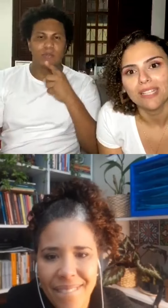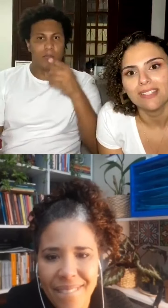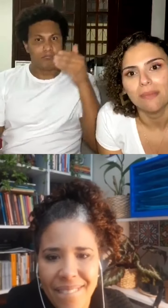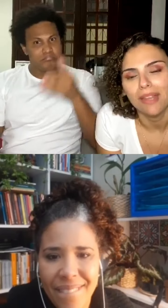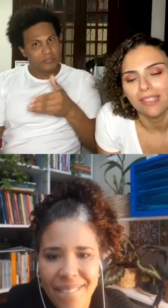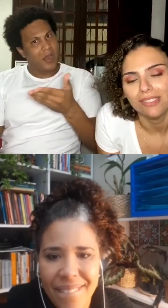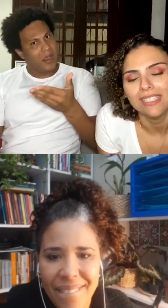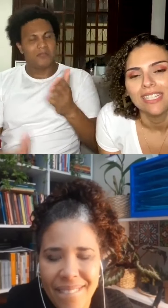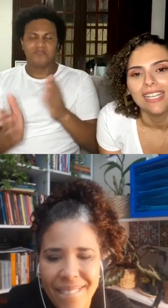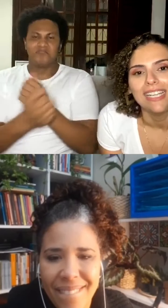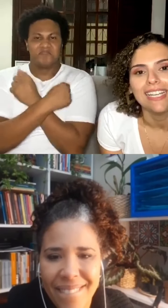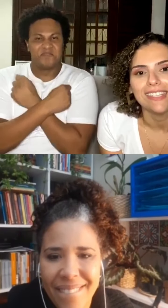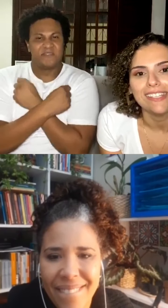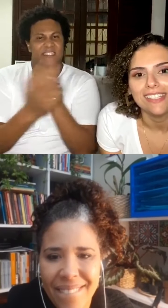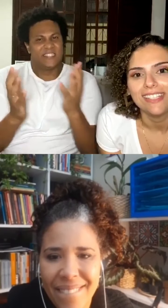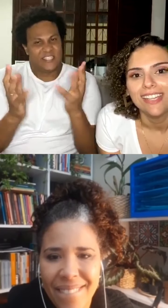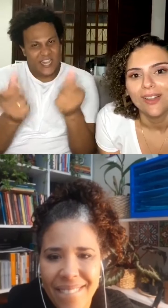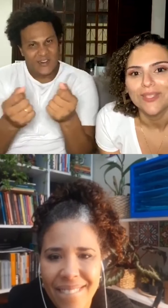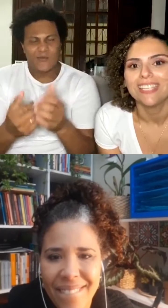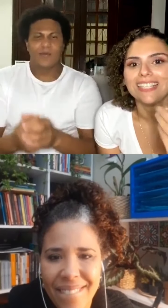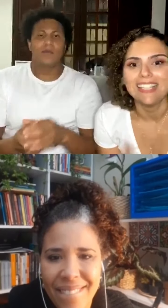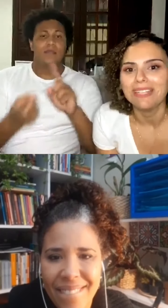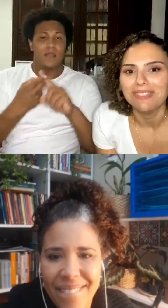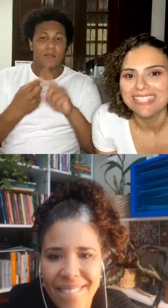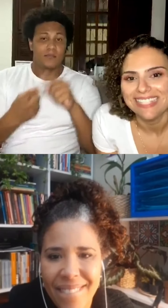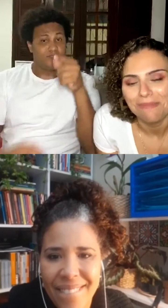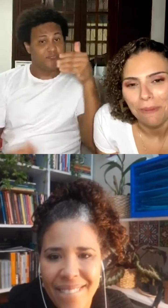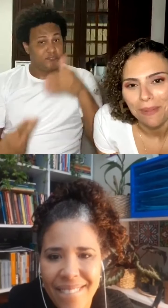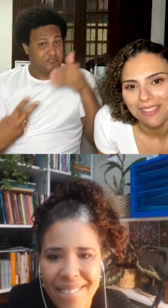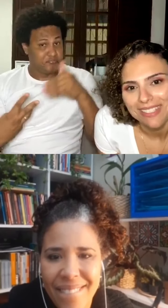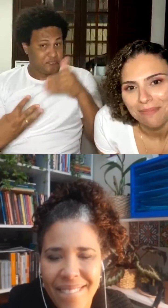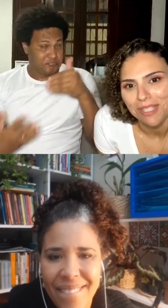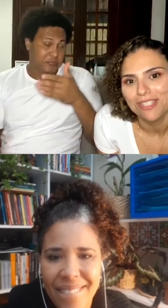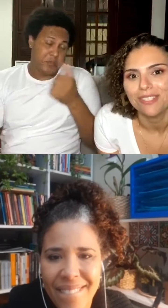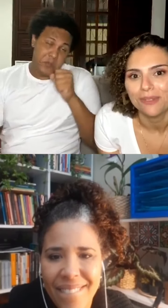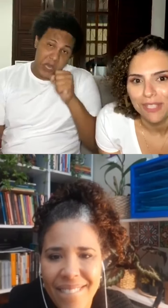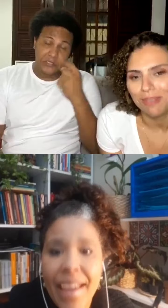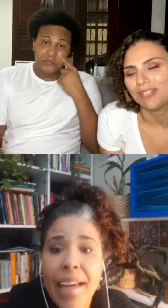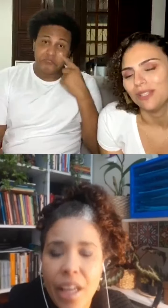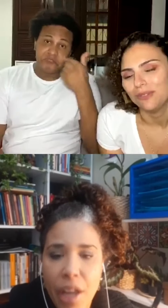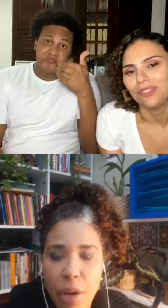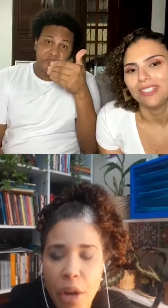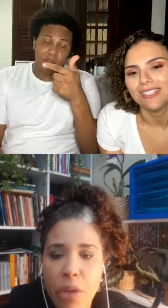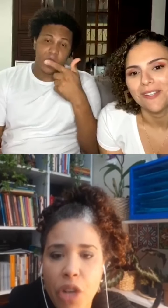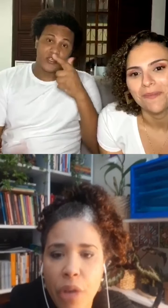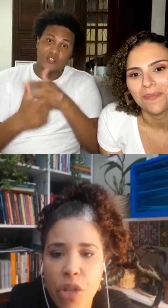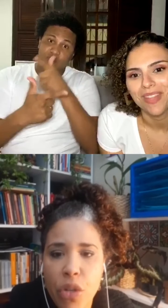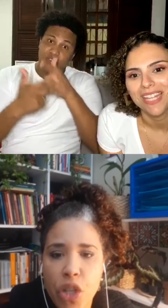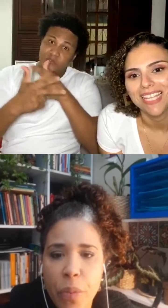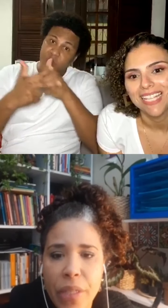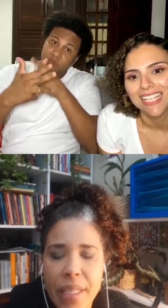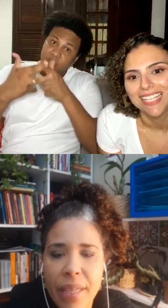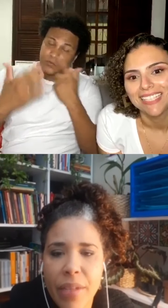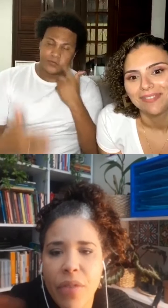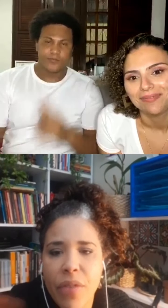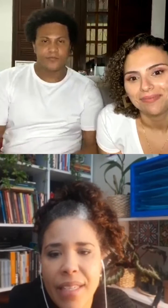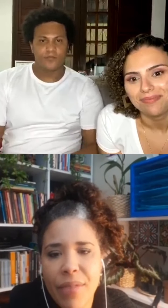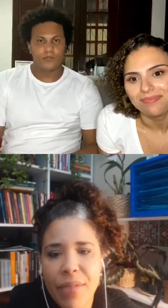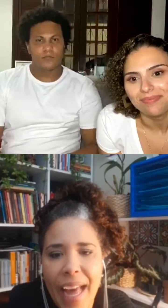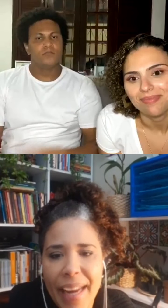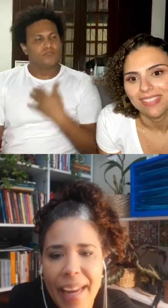braços abertos e que a gente consiga lhe ter mais vezes nesse momento, assim, para a gente discutir, para tirar dúvidas. Eu estou à disposição, é só